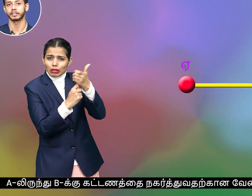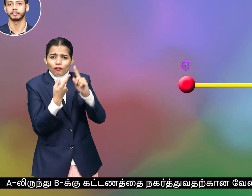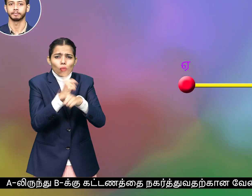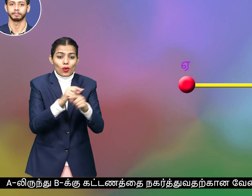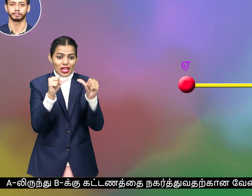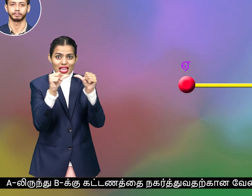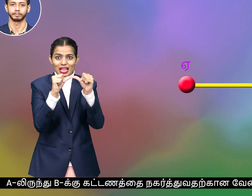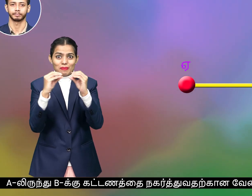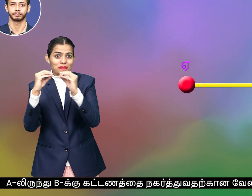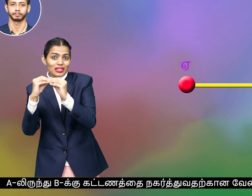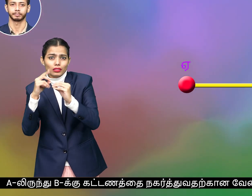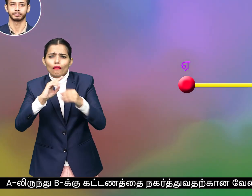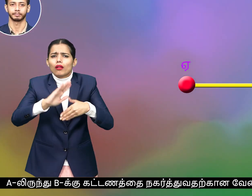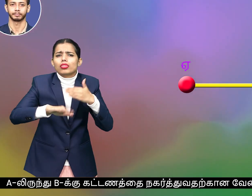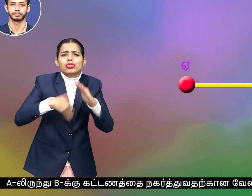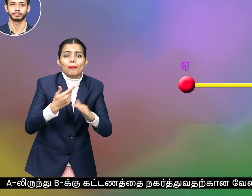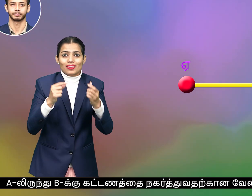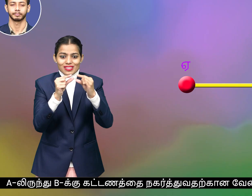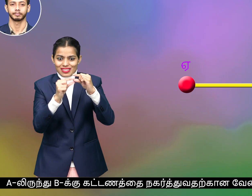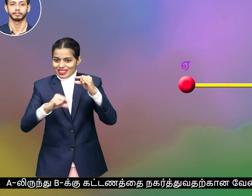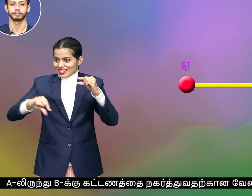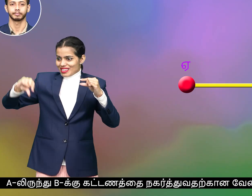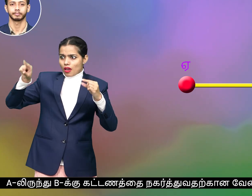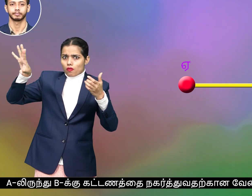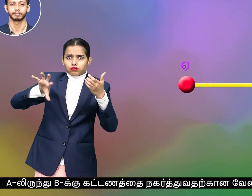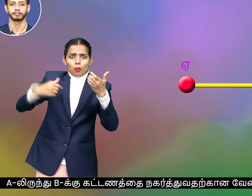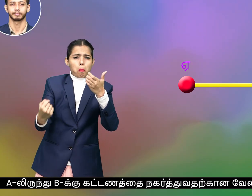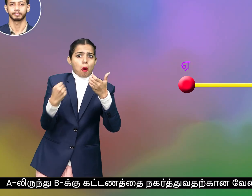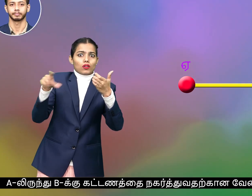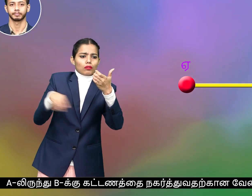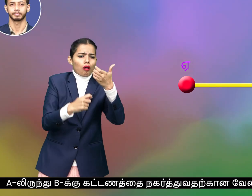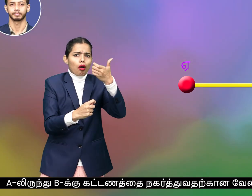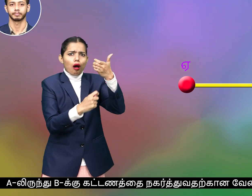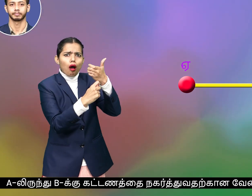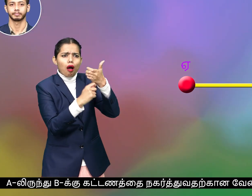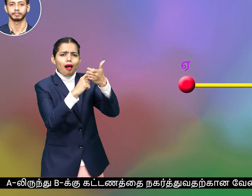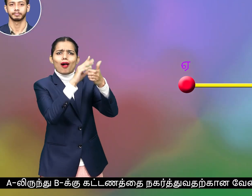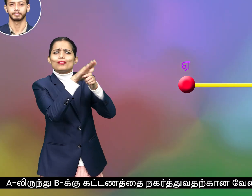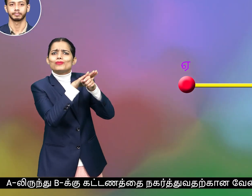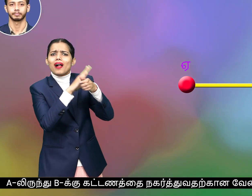Bக்கு மின்னேற்றத்தை நகர்த்துவதற்கான வேலையாக இருக்கட்டும்.